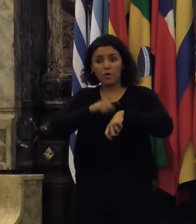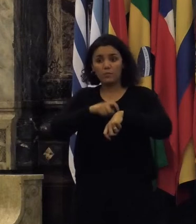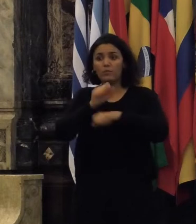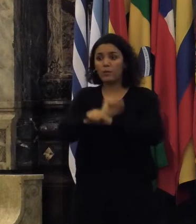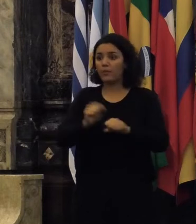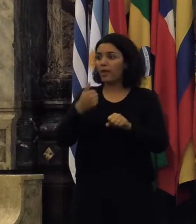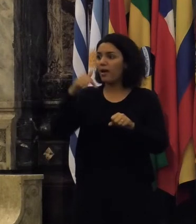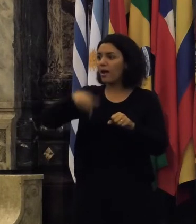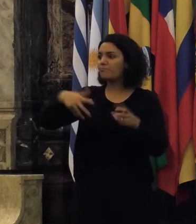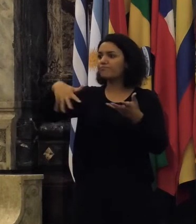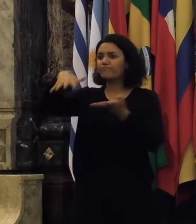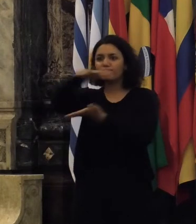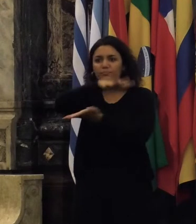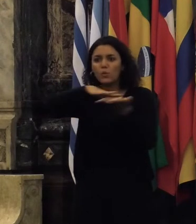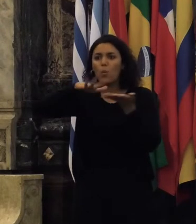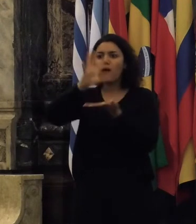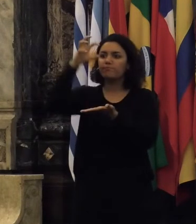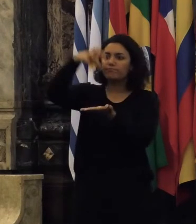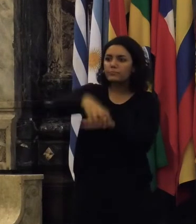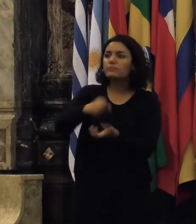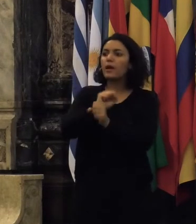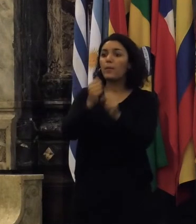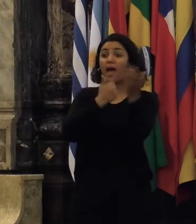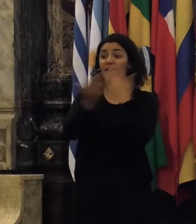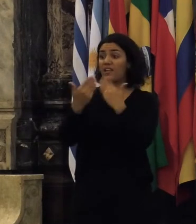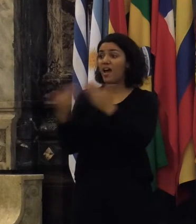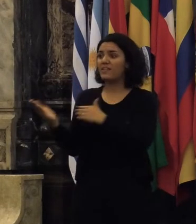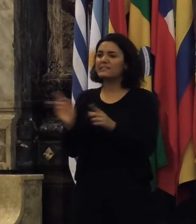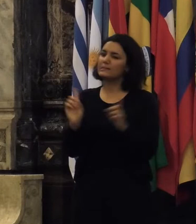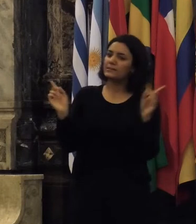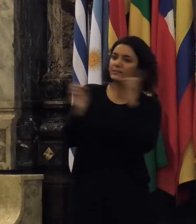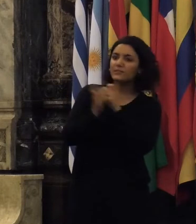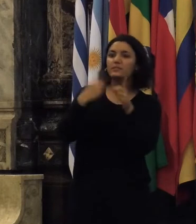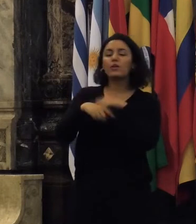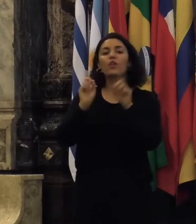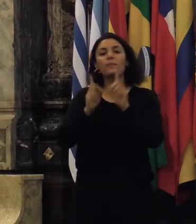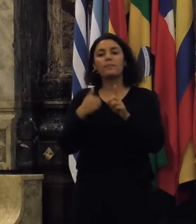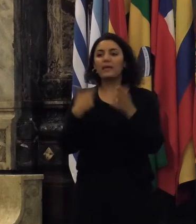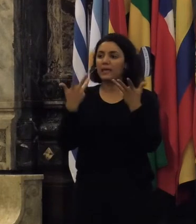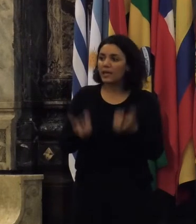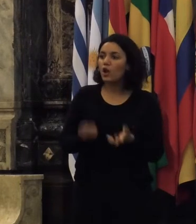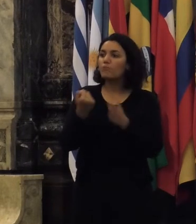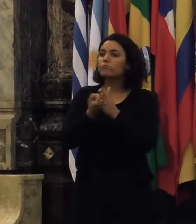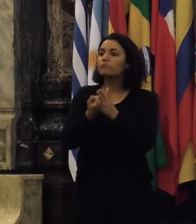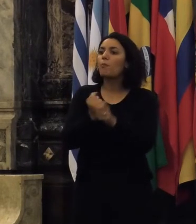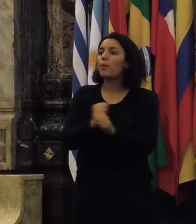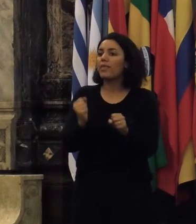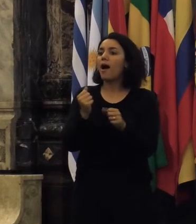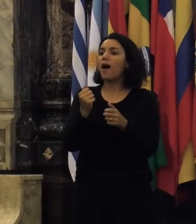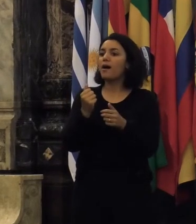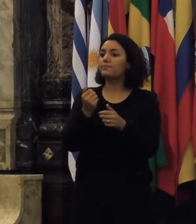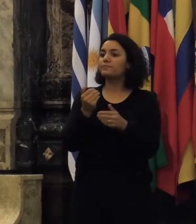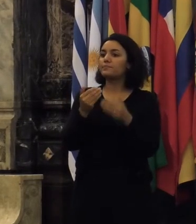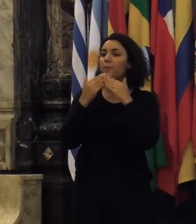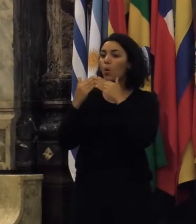el más adecuado para el diálogo, pero que igualmente intentemos que pueda circular la palabra y que